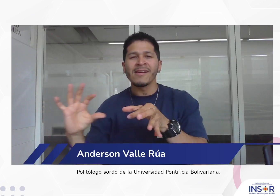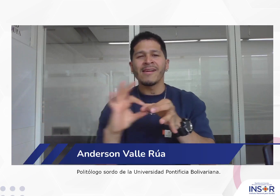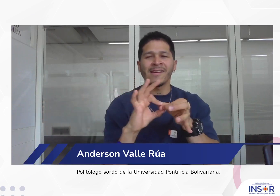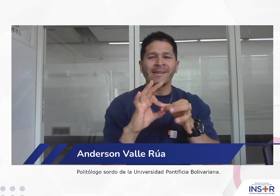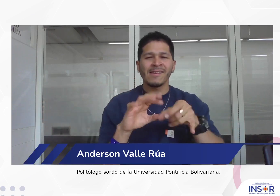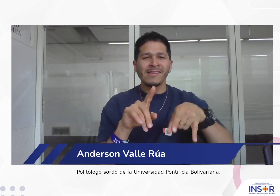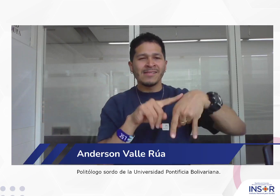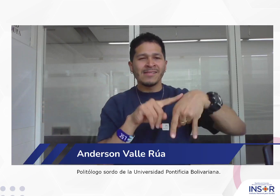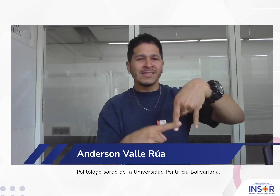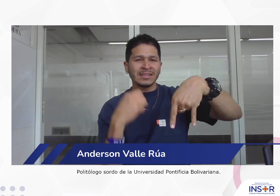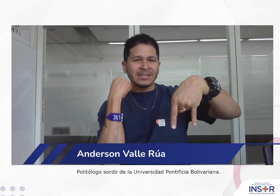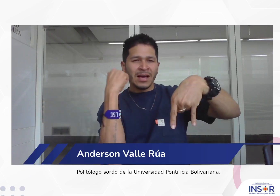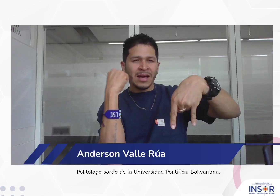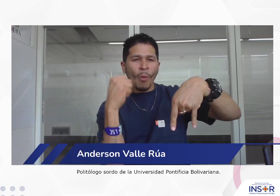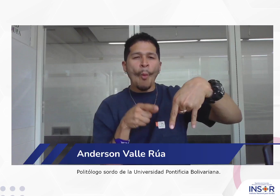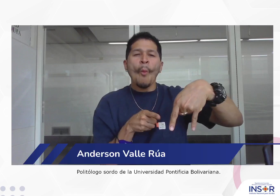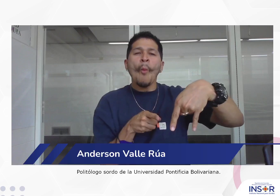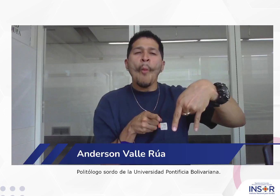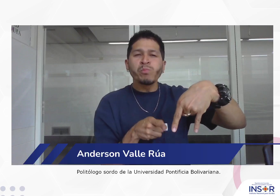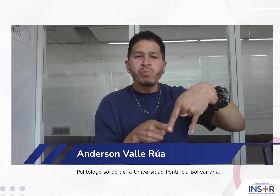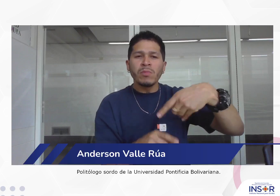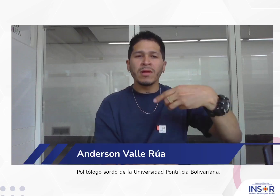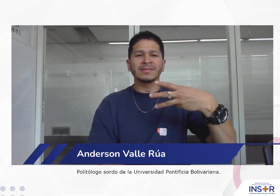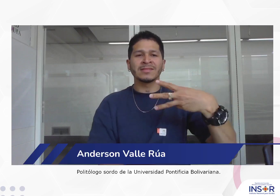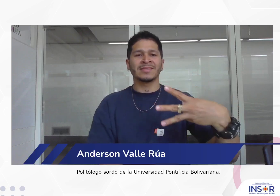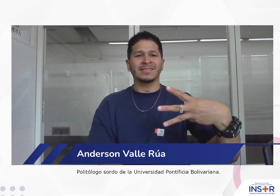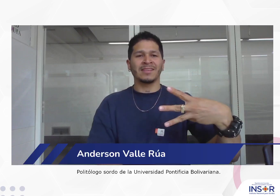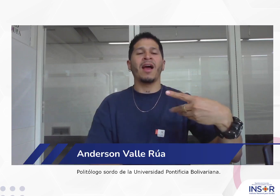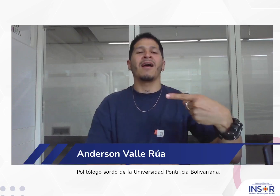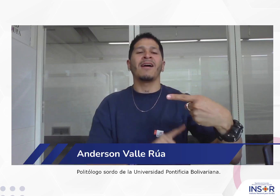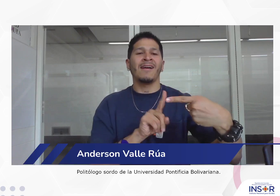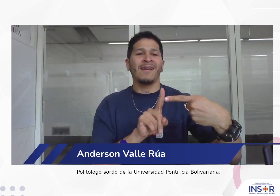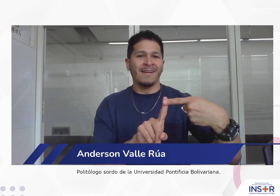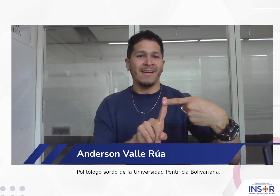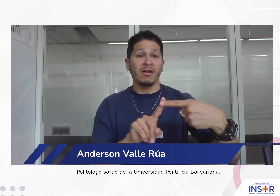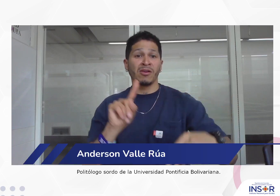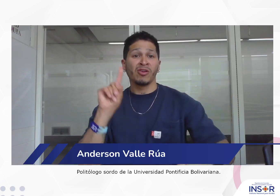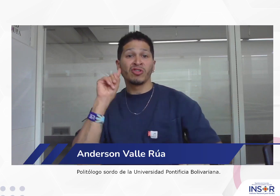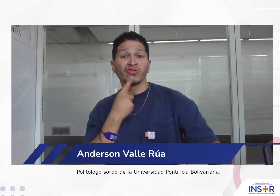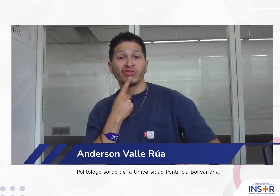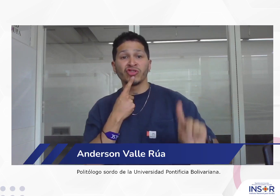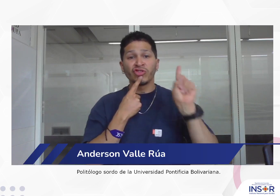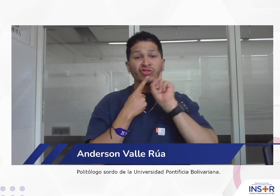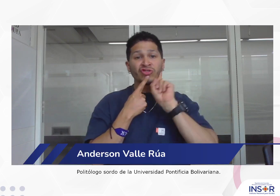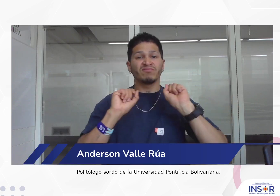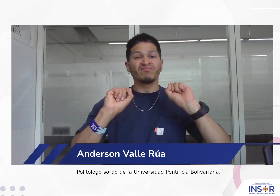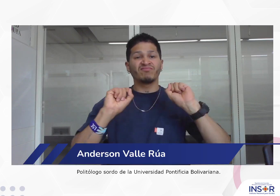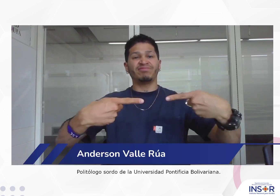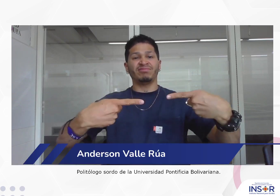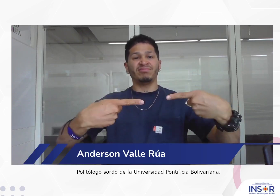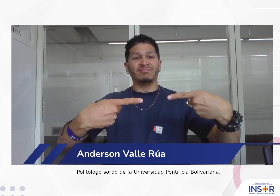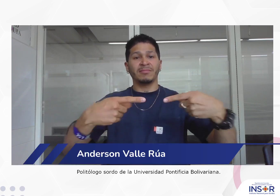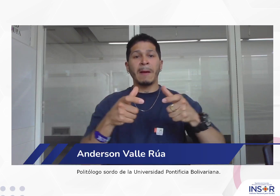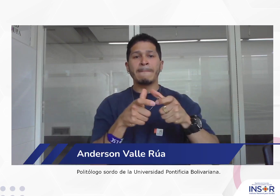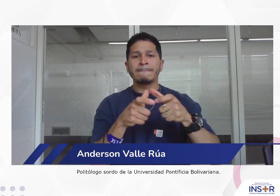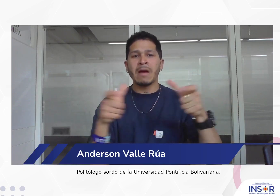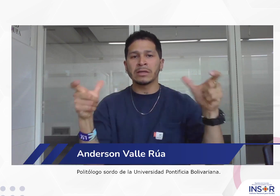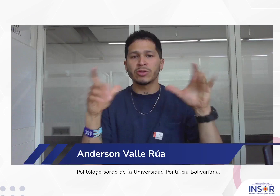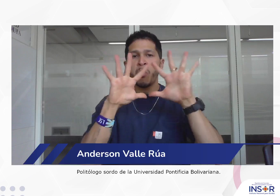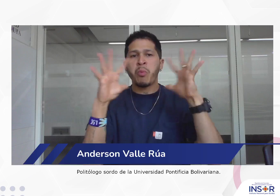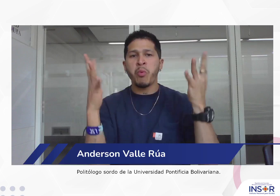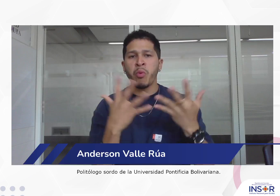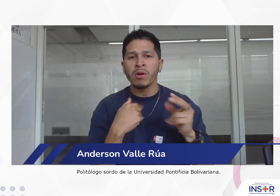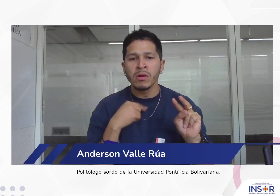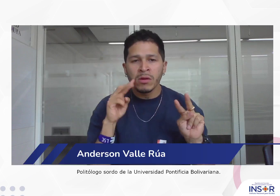estructuras sociales. Entonces, ver estos tres aspectos del feminismo me hizo pensar que en el sordismo también hay tres aspectos que se relacionan, se